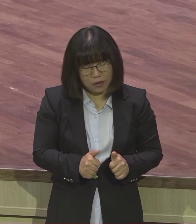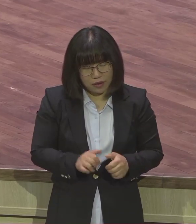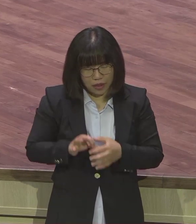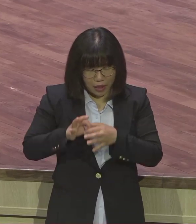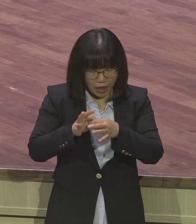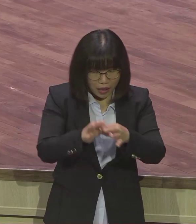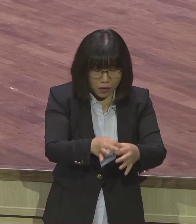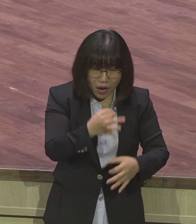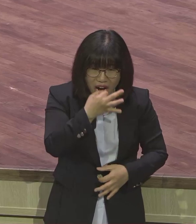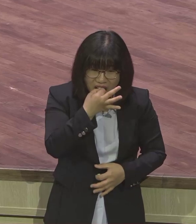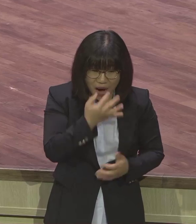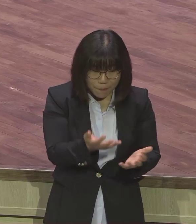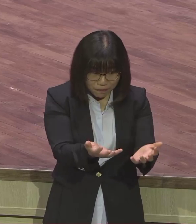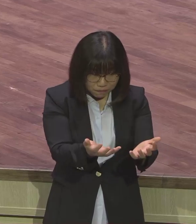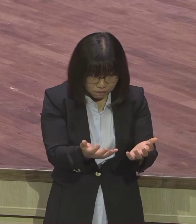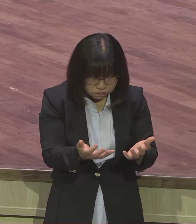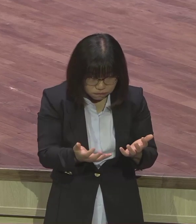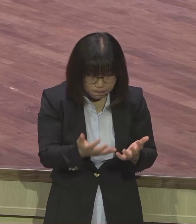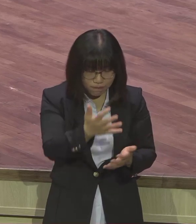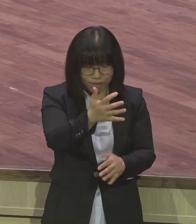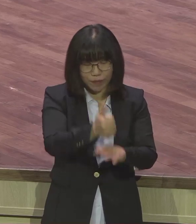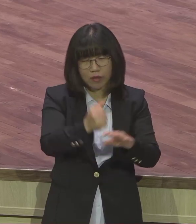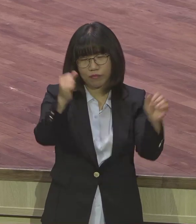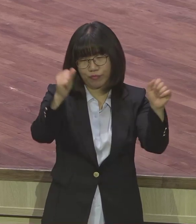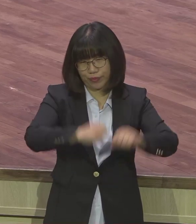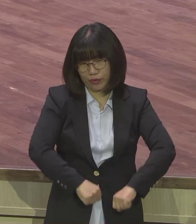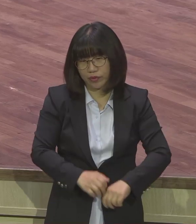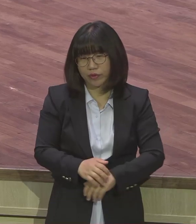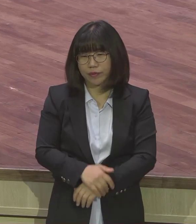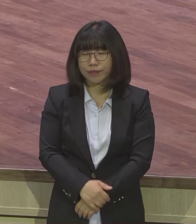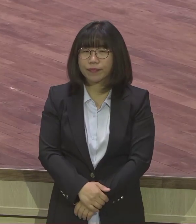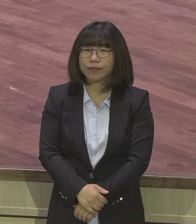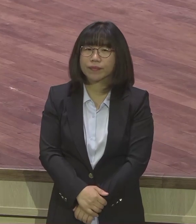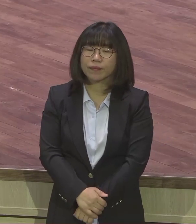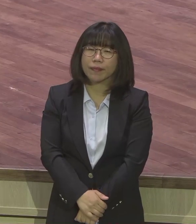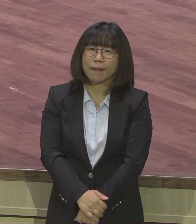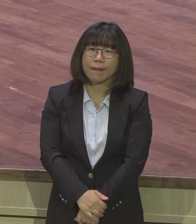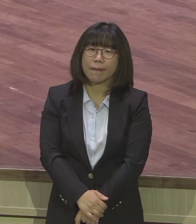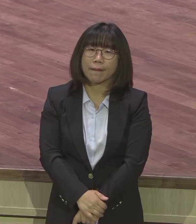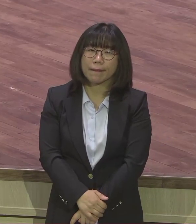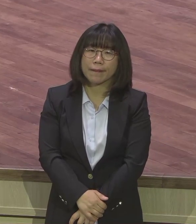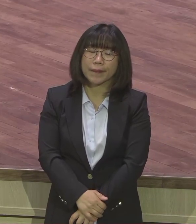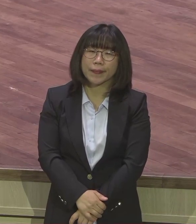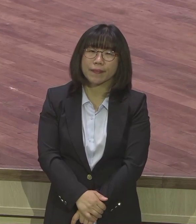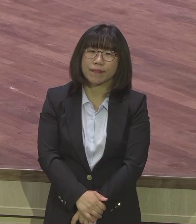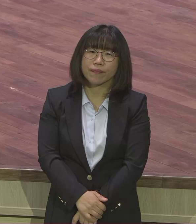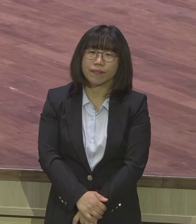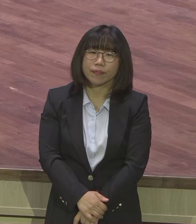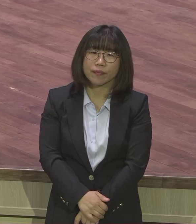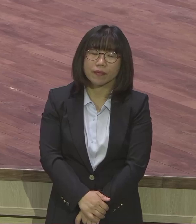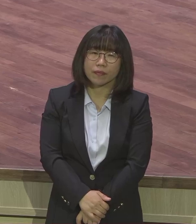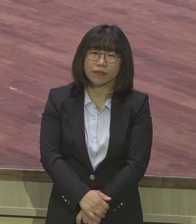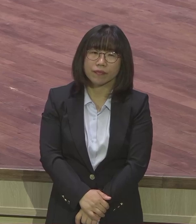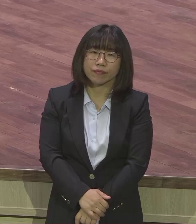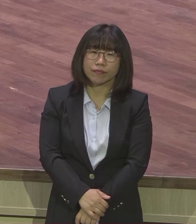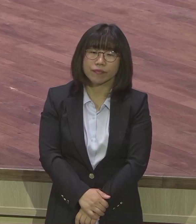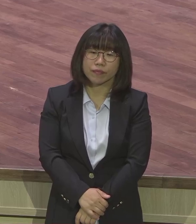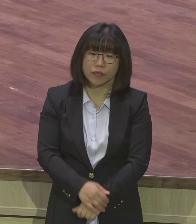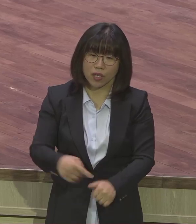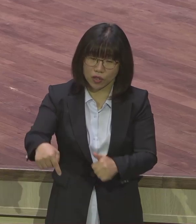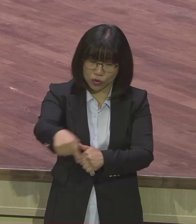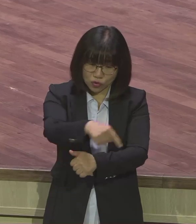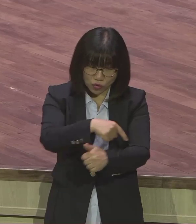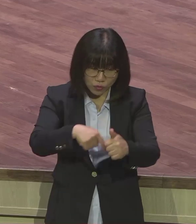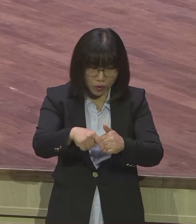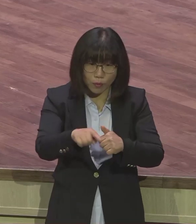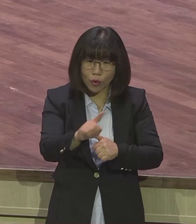바벨탑 무너져. 여러 가지 물질이 또 무너져. 다 박살나버려. 눈을 보고 있잖아요.